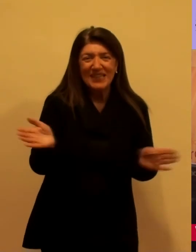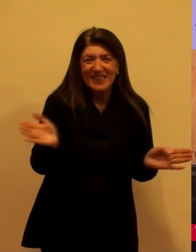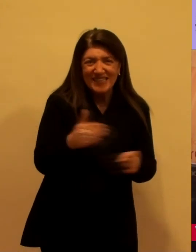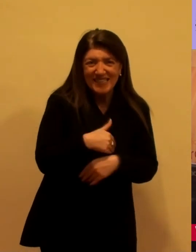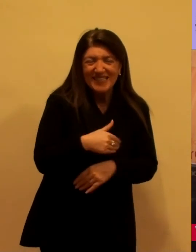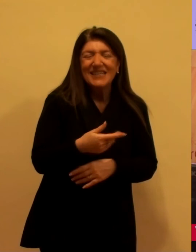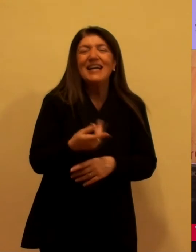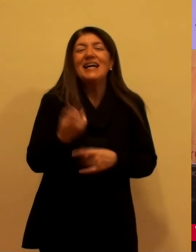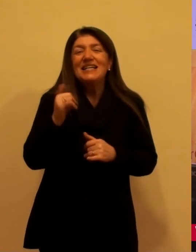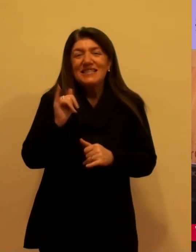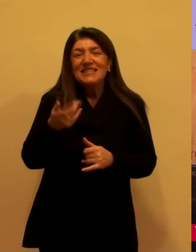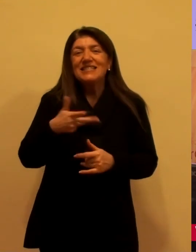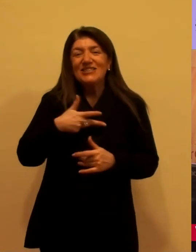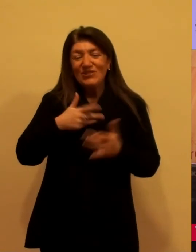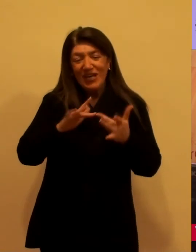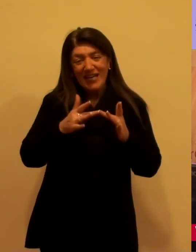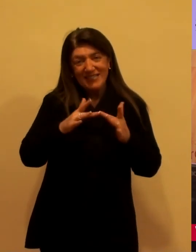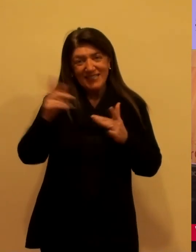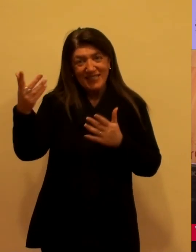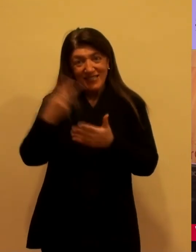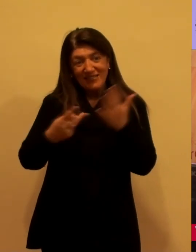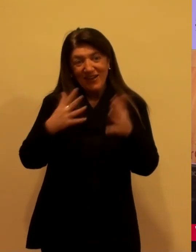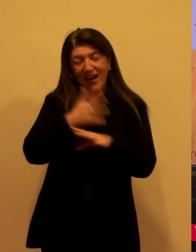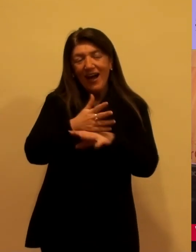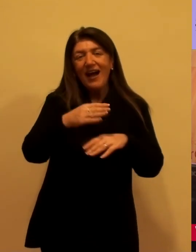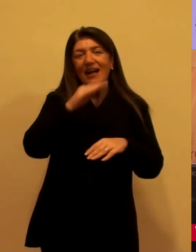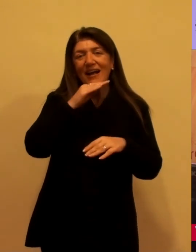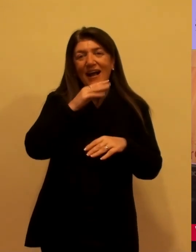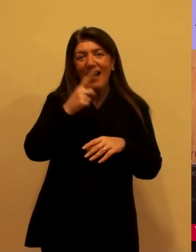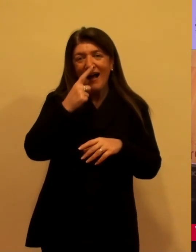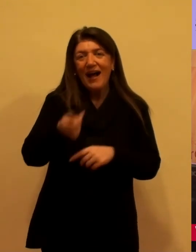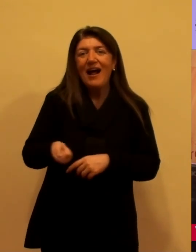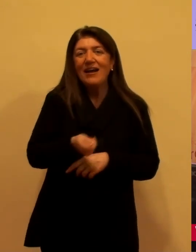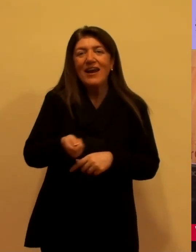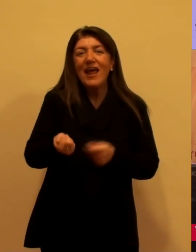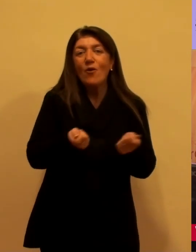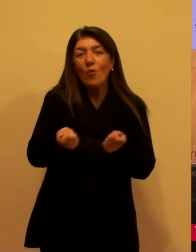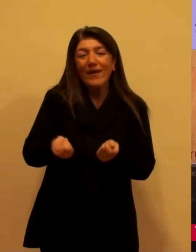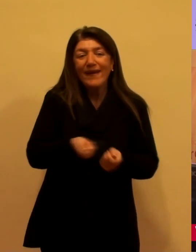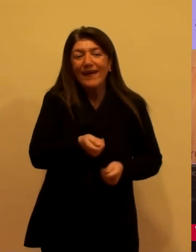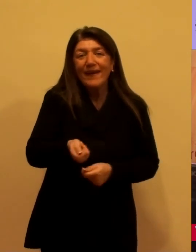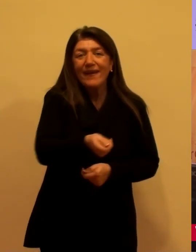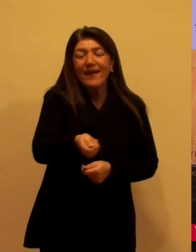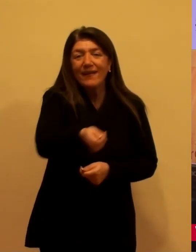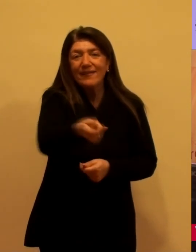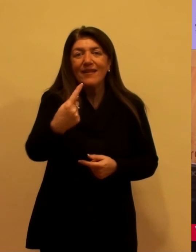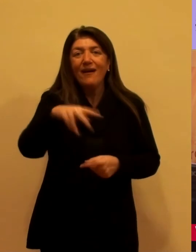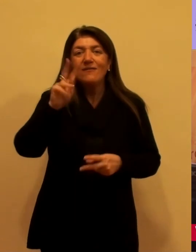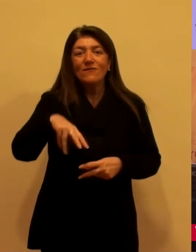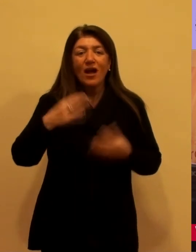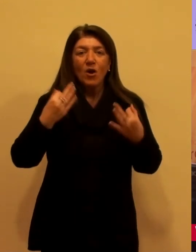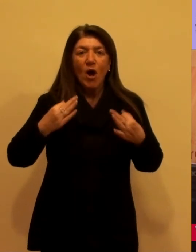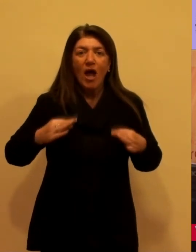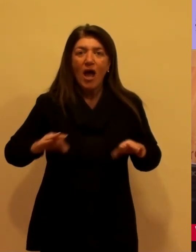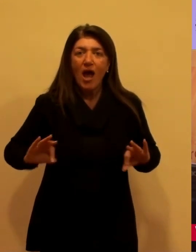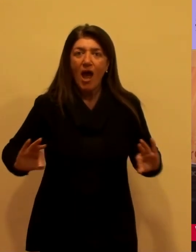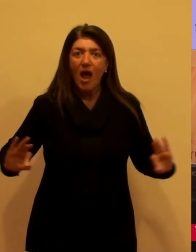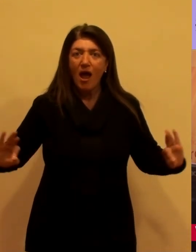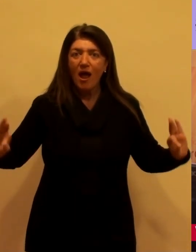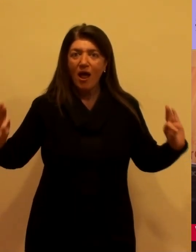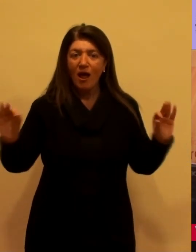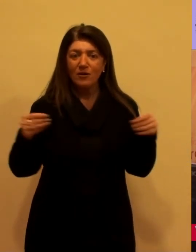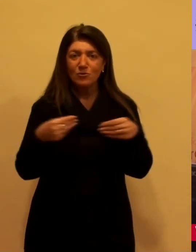nostro sito di questo bellissimo cane guida che di fatto era più educato di tanti visitatori e quindi al di là